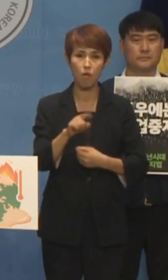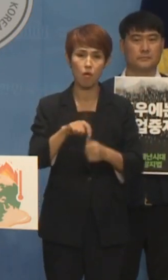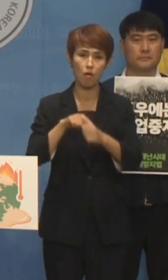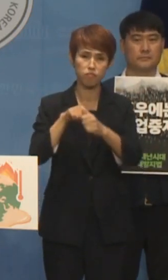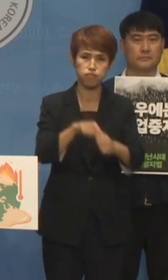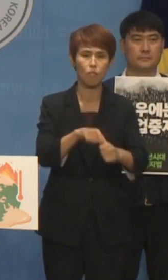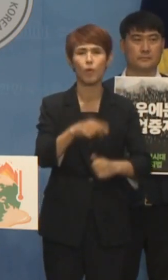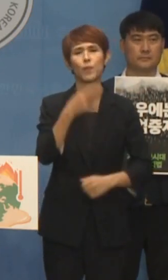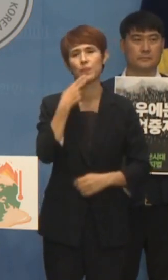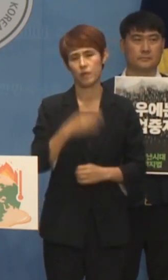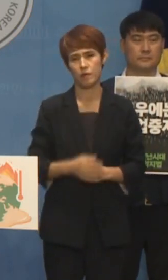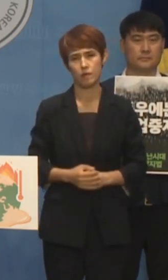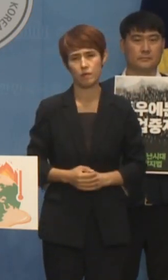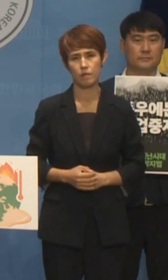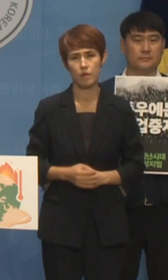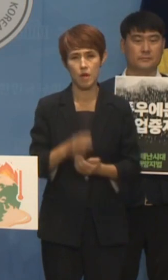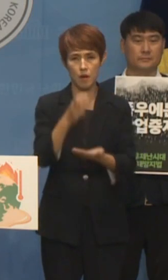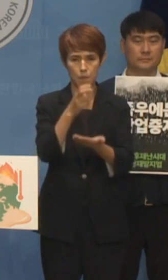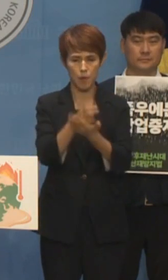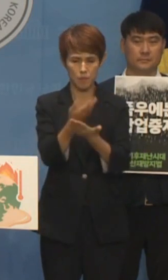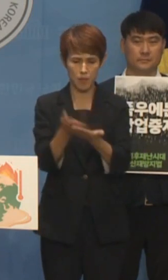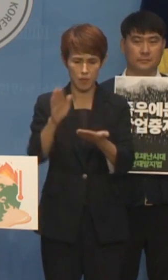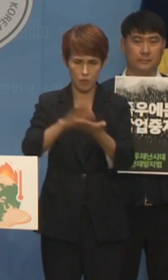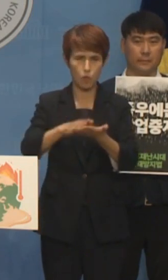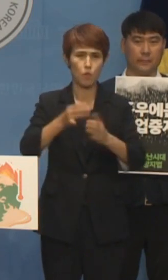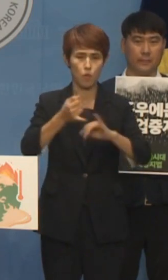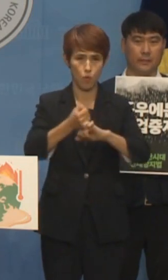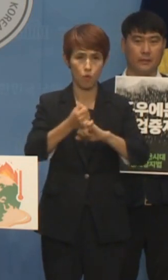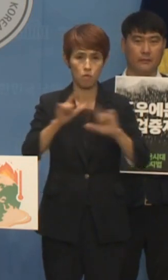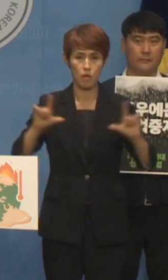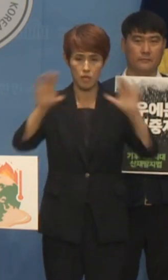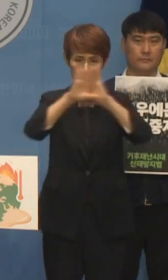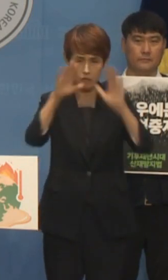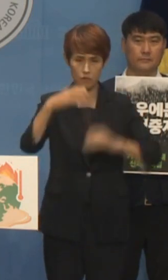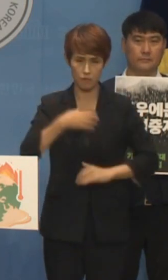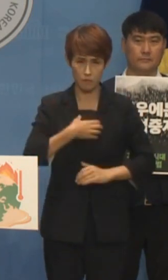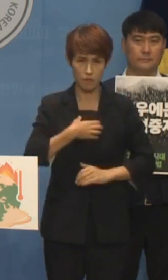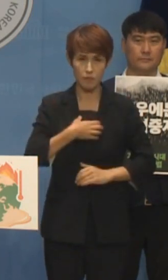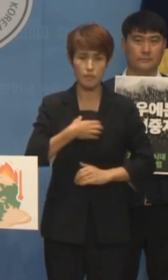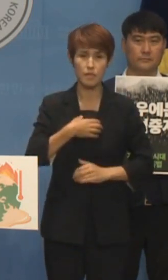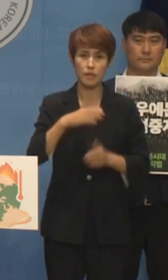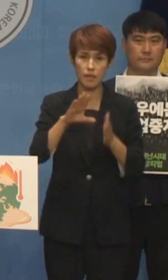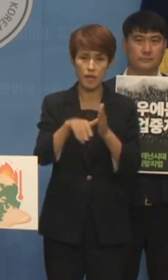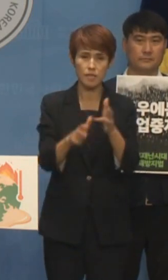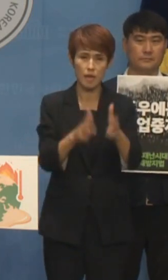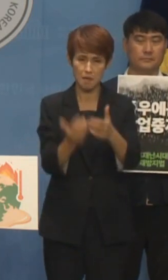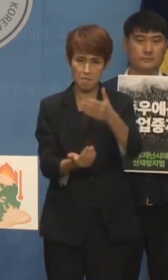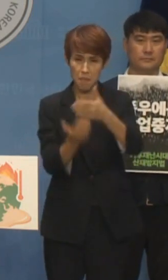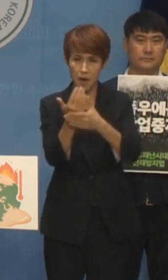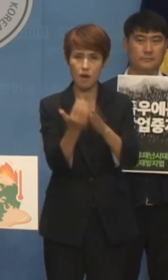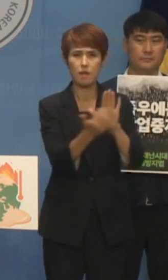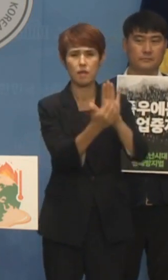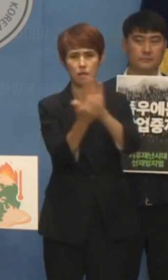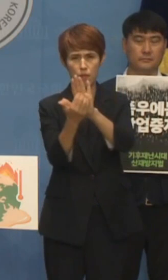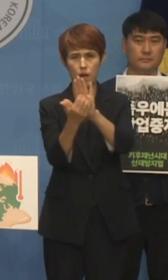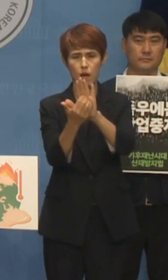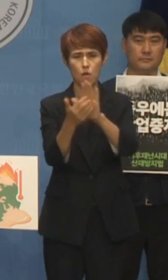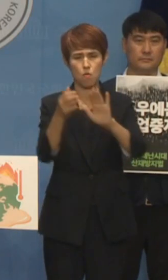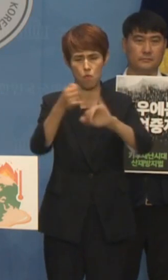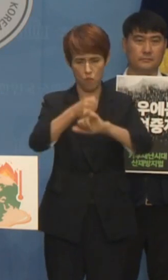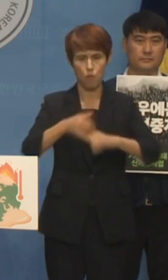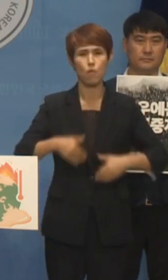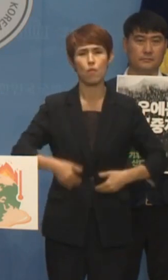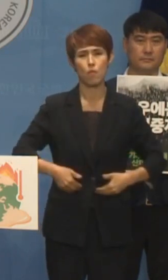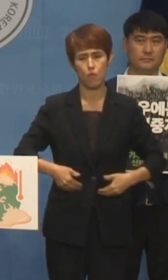없습니다. 법 개정을 통해 기후재난 시대 노동자들의 산재 사고를 예방이 강제되어야 합니다.